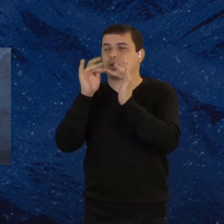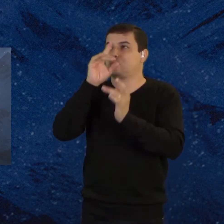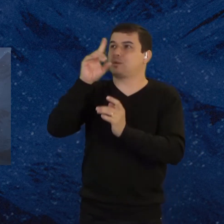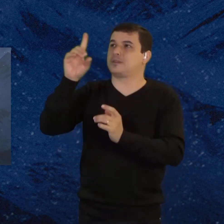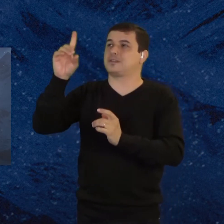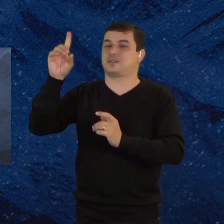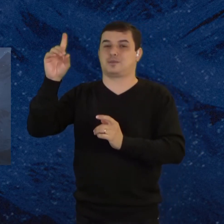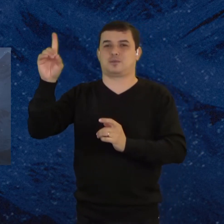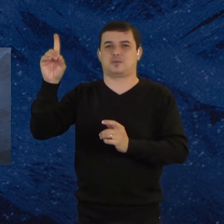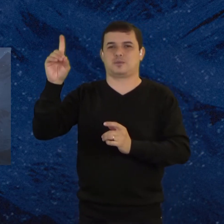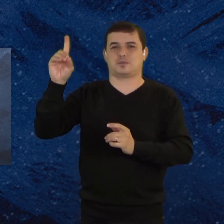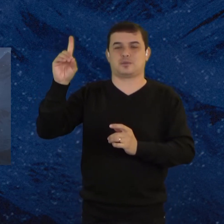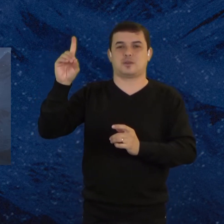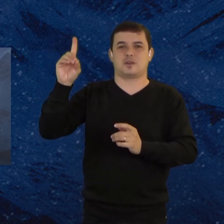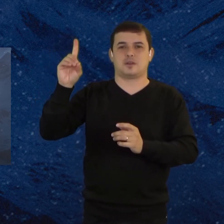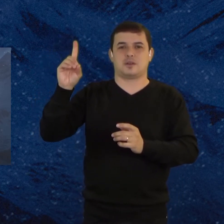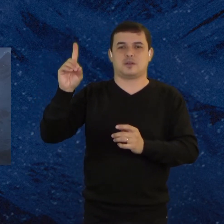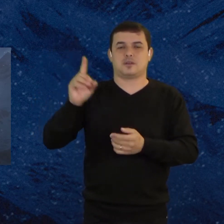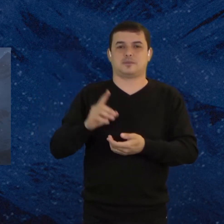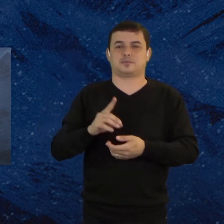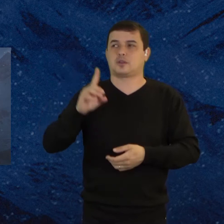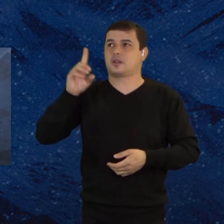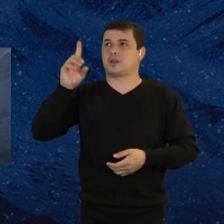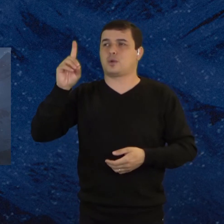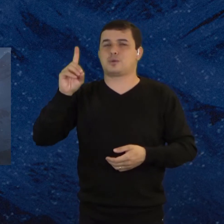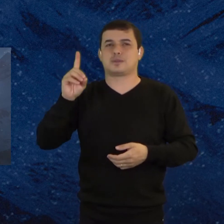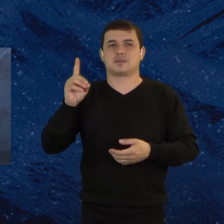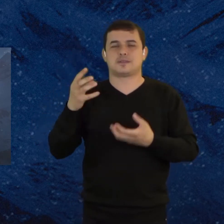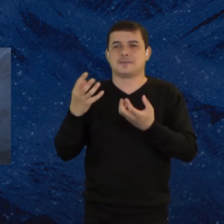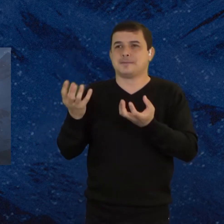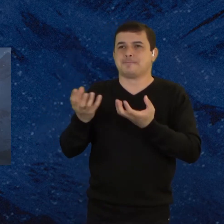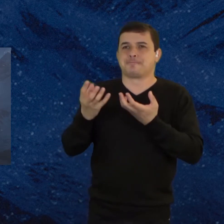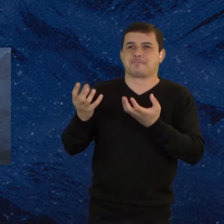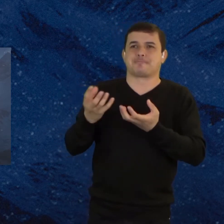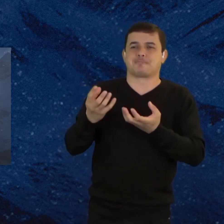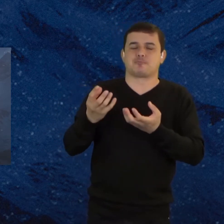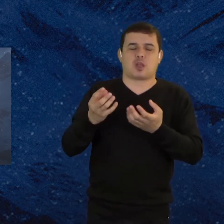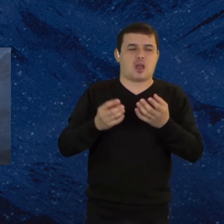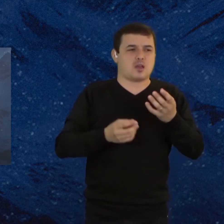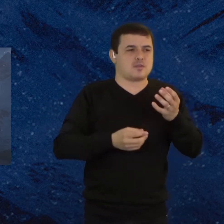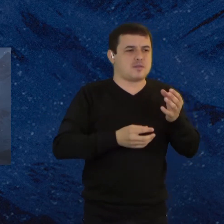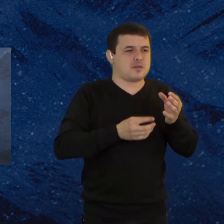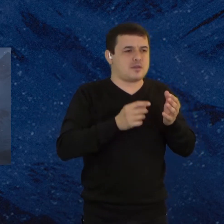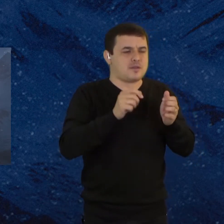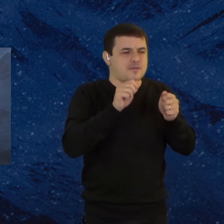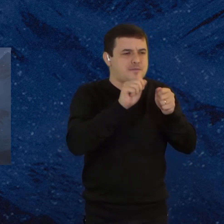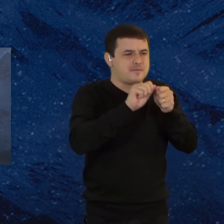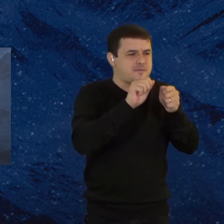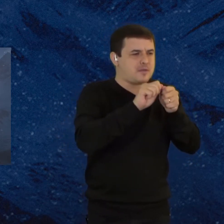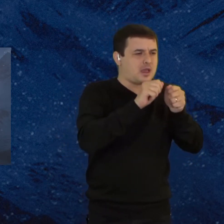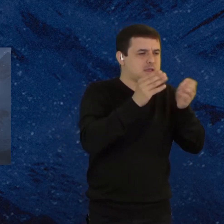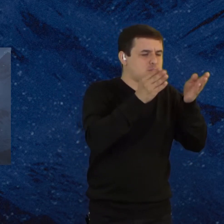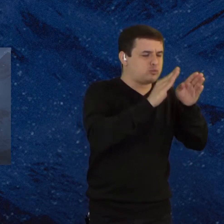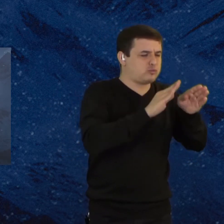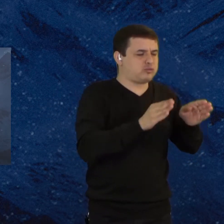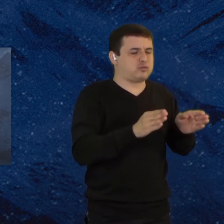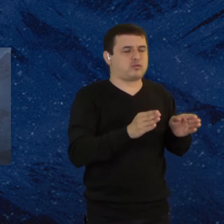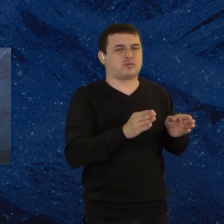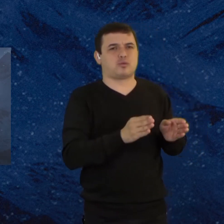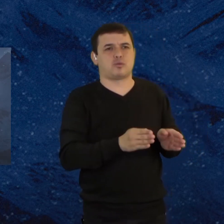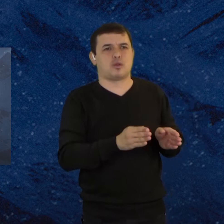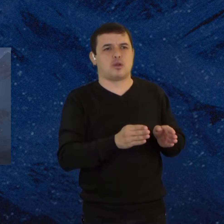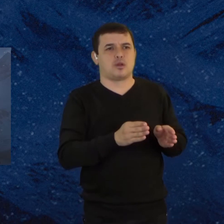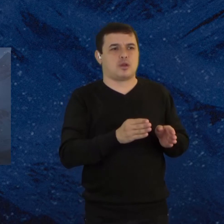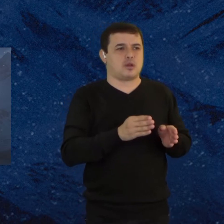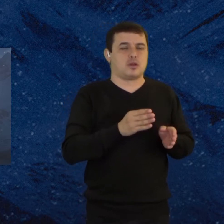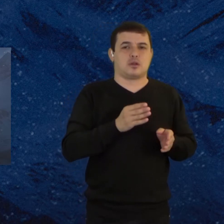homem. Ele sempre quis abrir o seu coração para o homem. Desde que Ele criou o homem, é assim. Não é que Ele